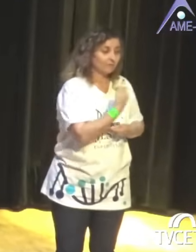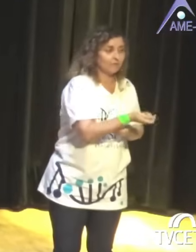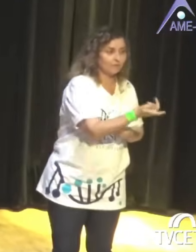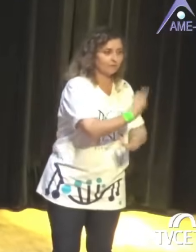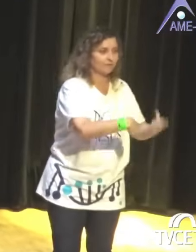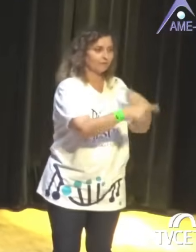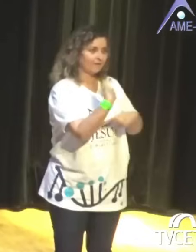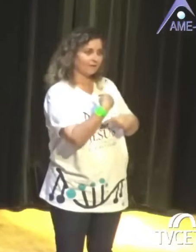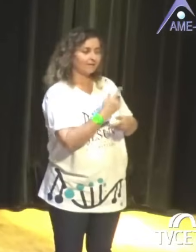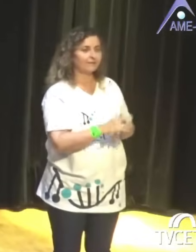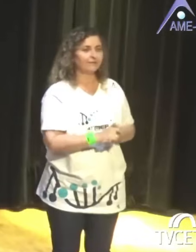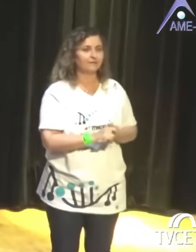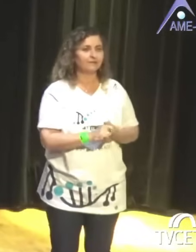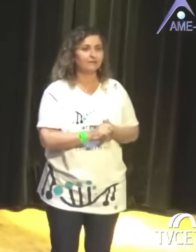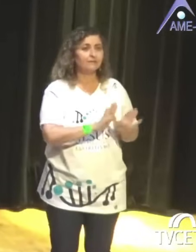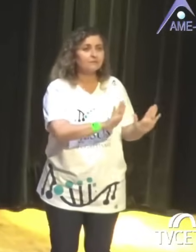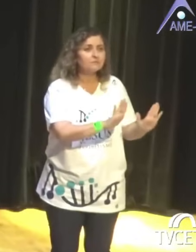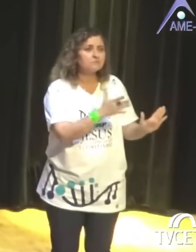funcionava